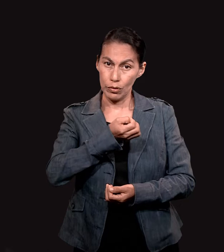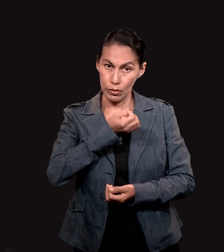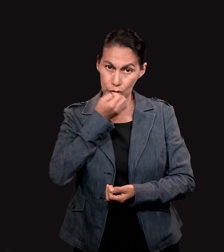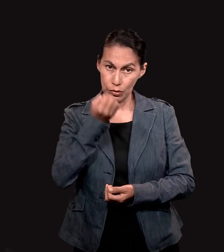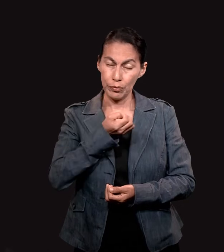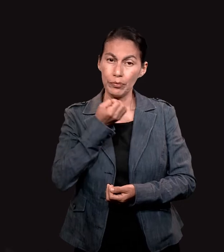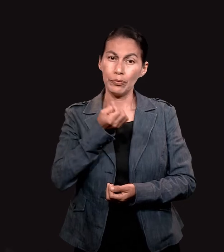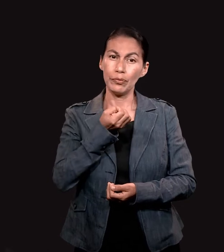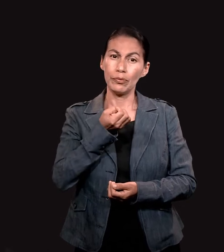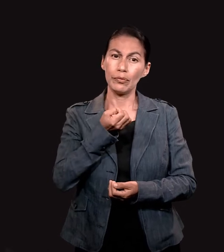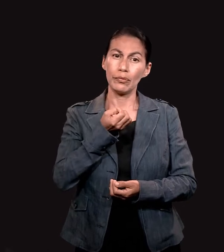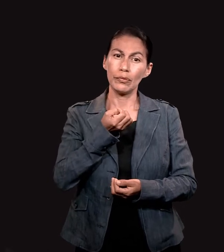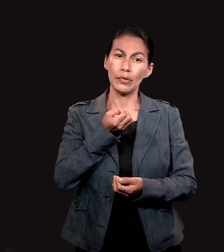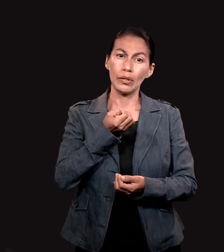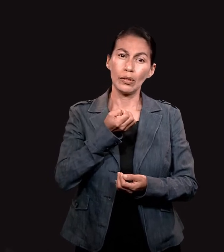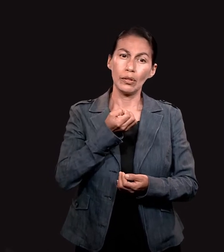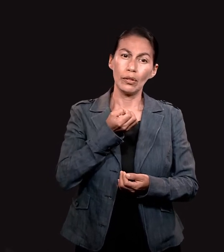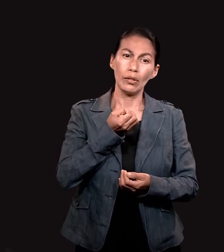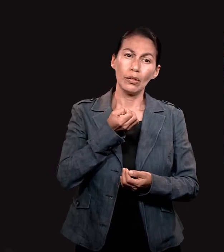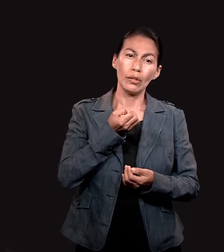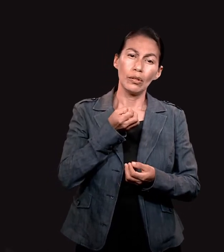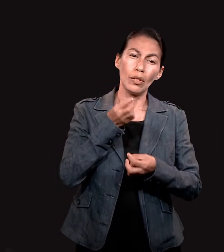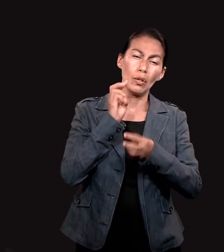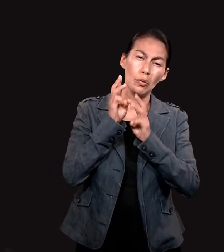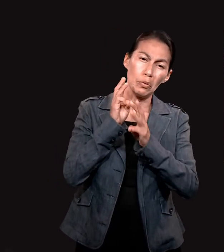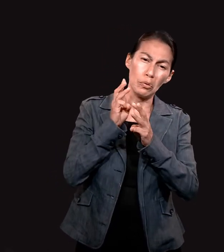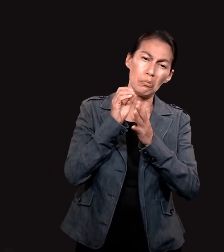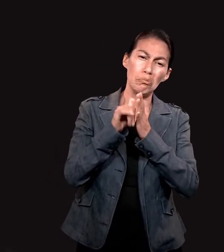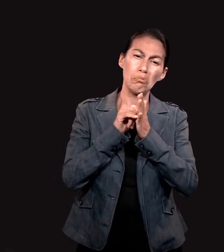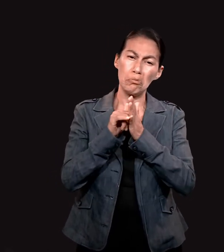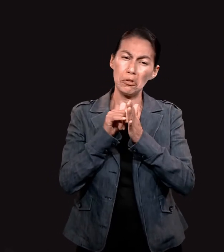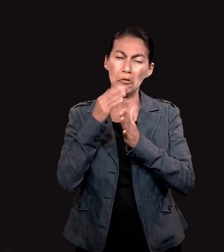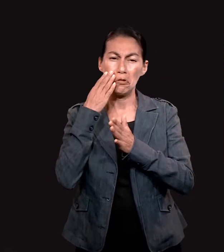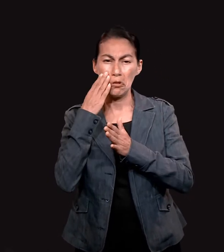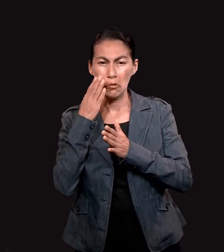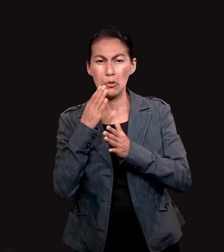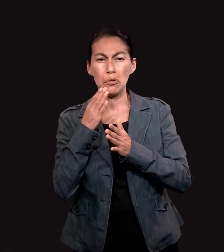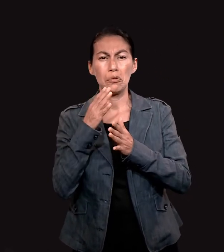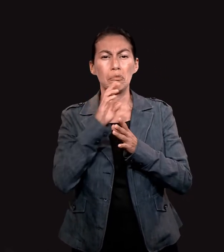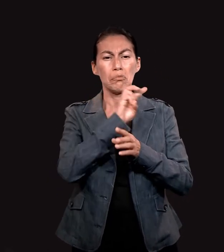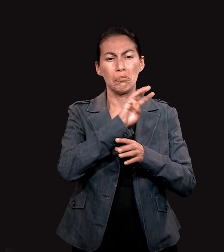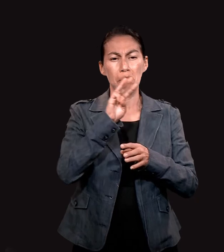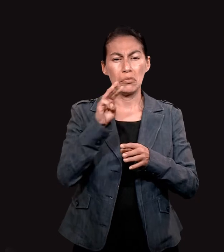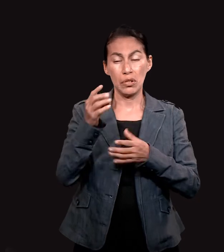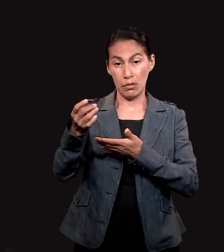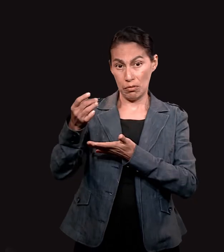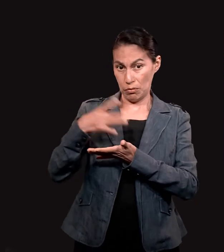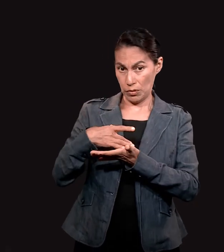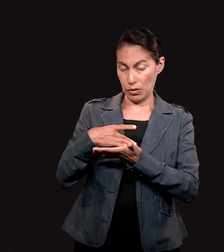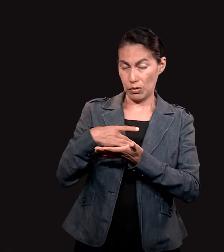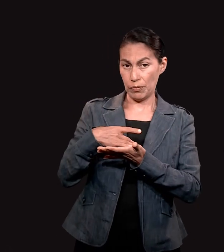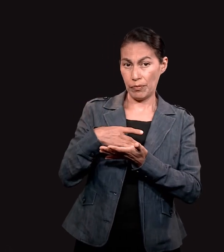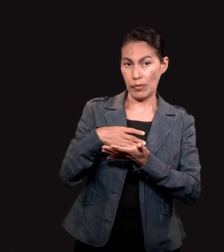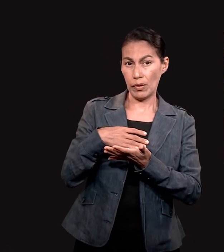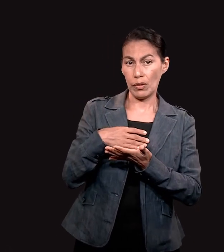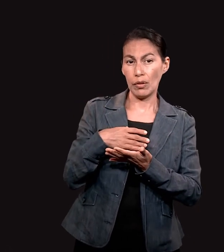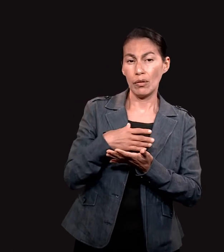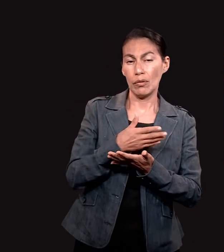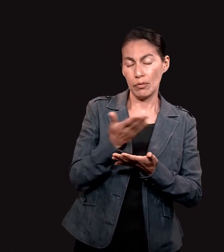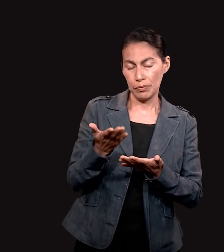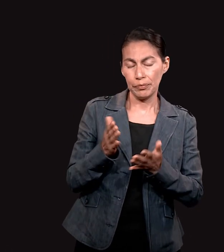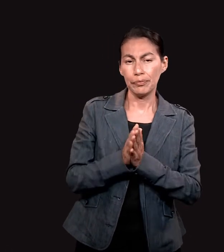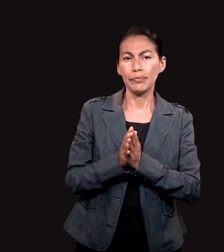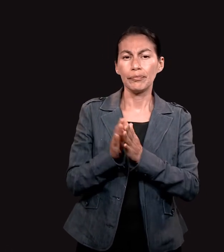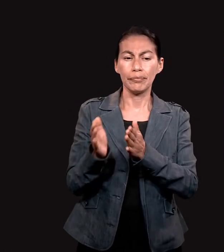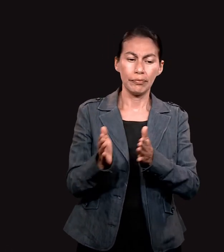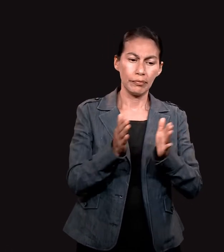de oración que han llegado a las diferentes plataformas que tenemos. Jairo dice, le ruego que oren